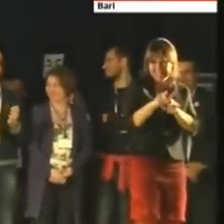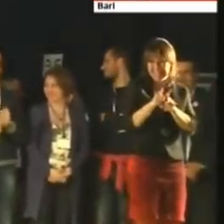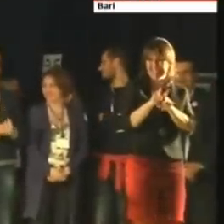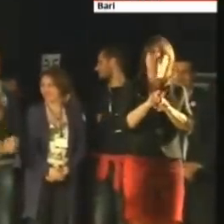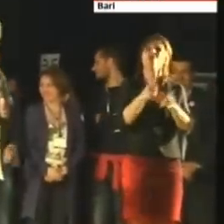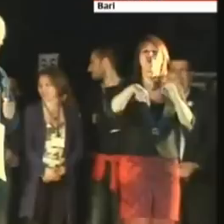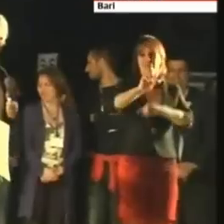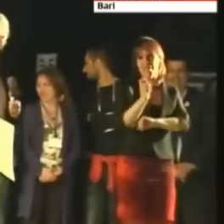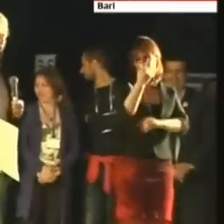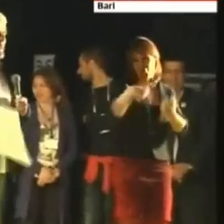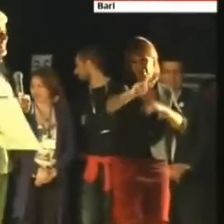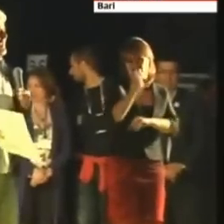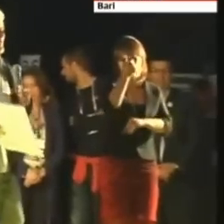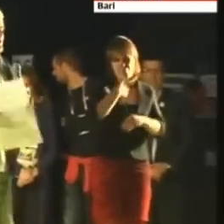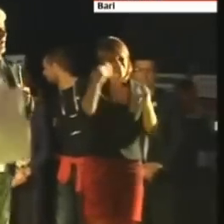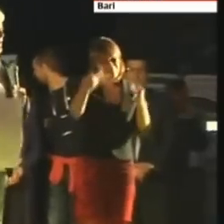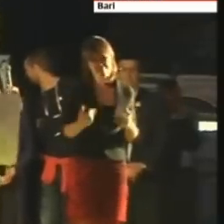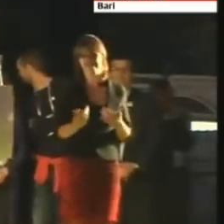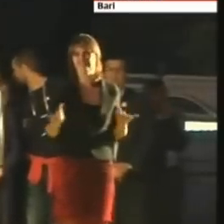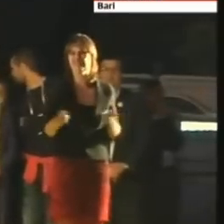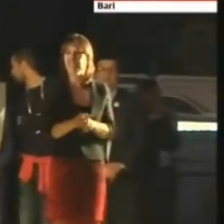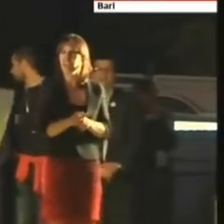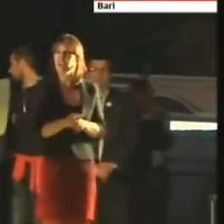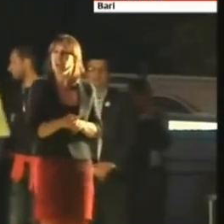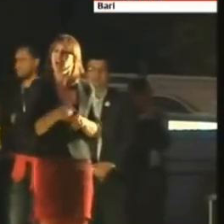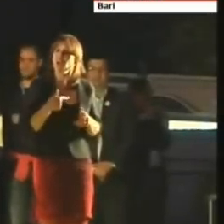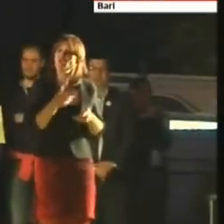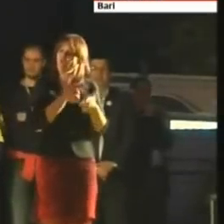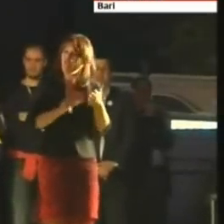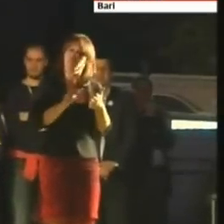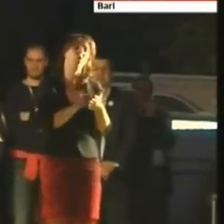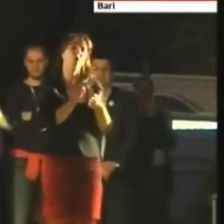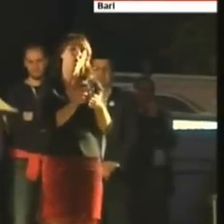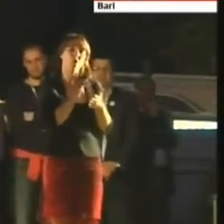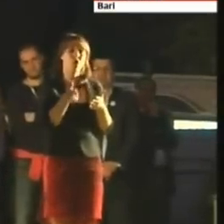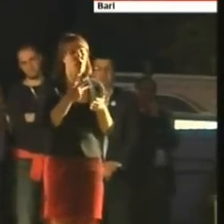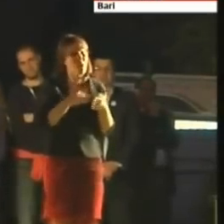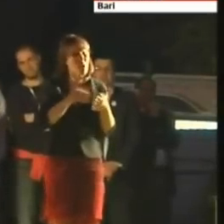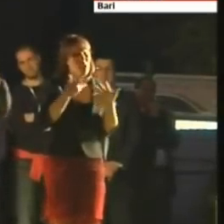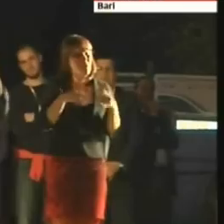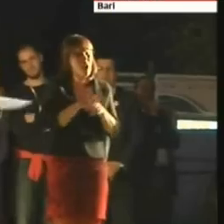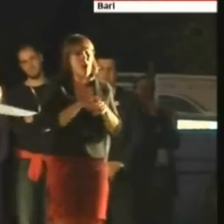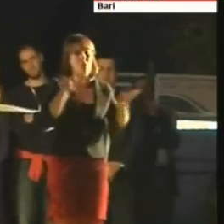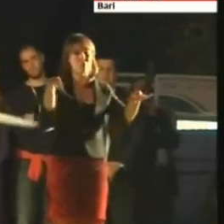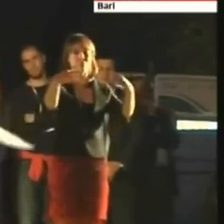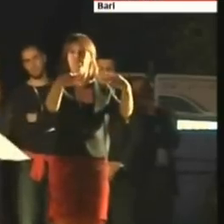Noi vinceremo. Guardate, io ho votato come tutti. E ci stanno guardando tutte le televisioni del mondo,